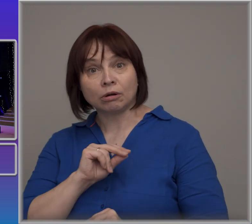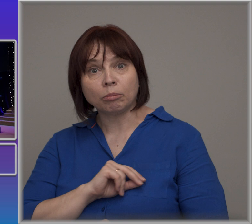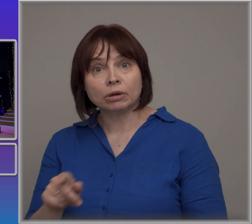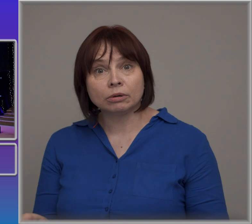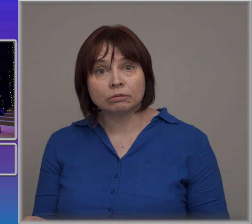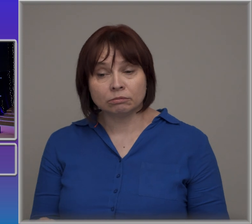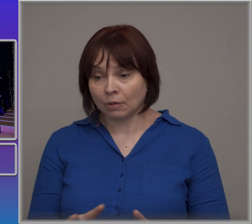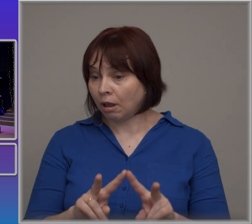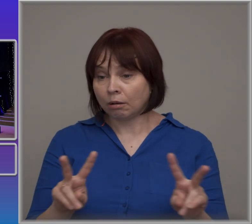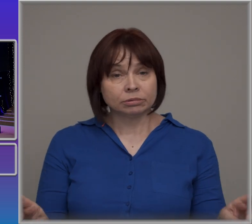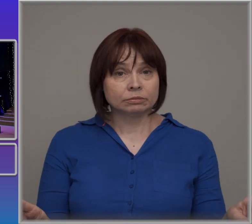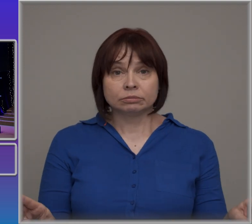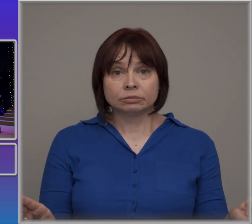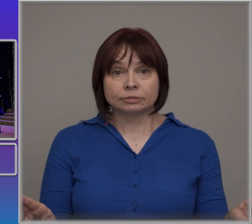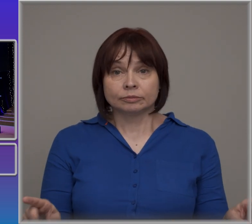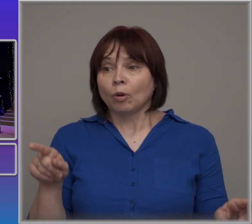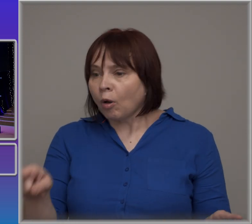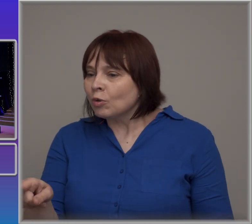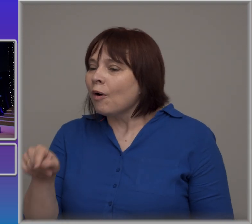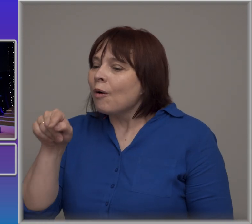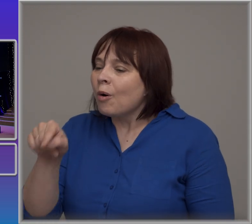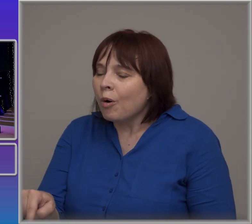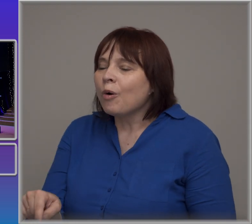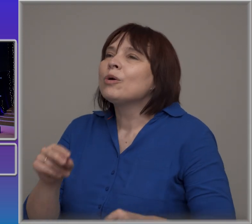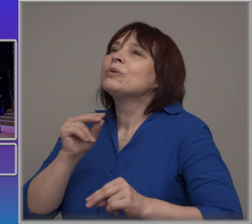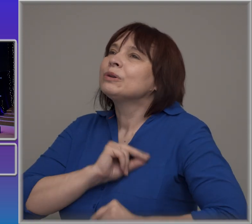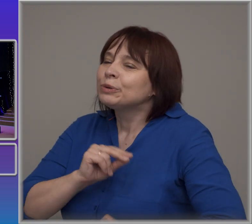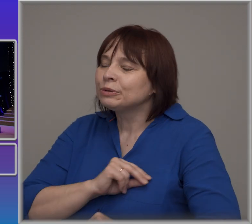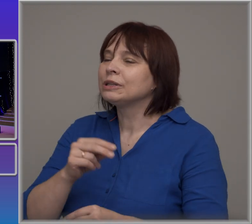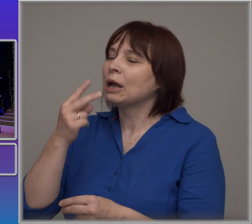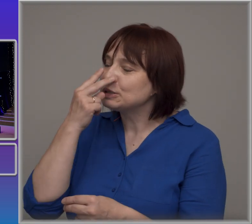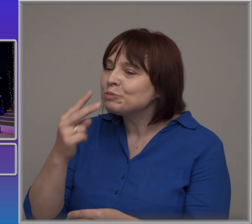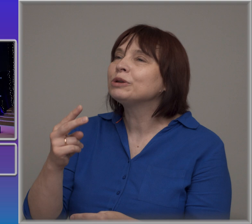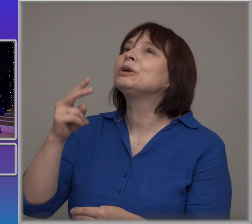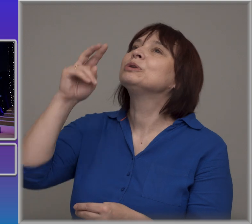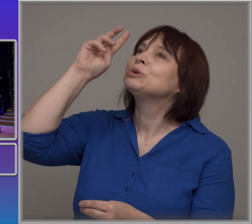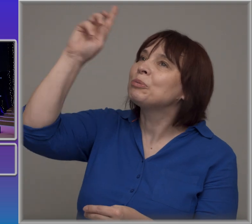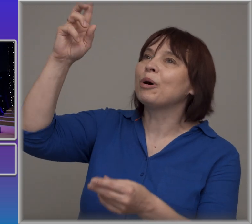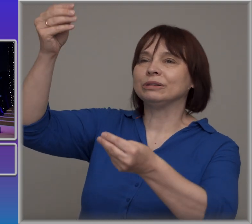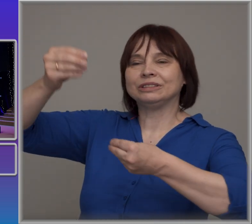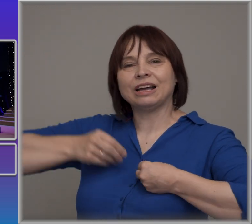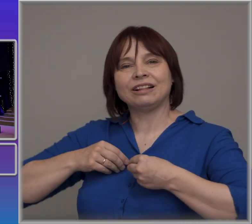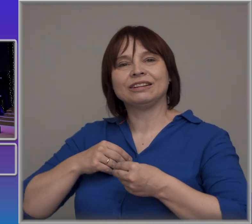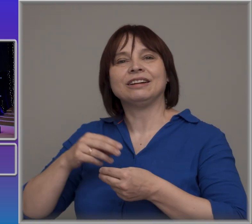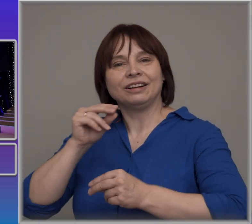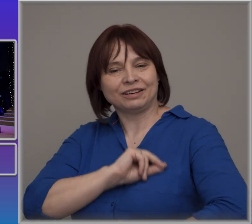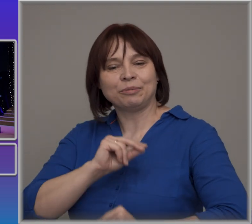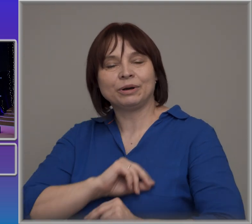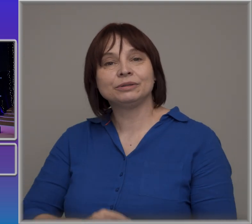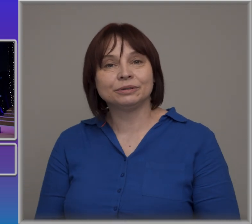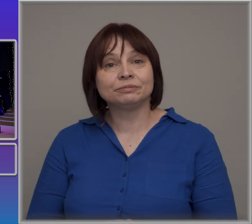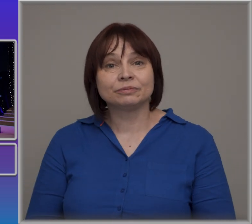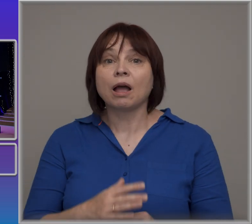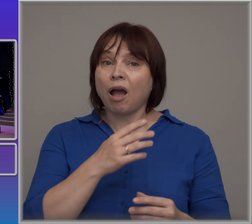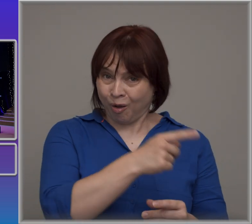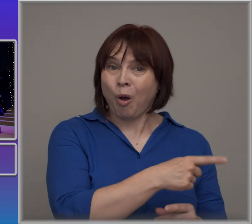принять эту точку зрения, тогда весь мир будет наполнен служением Богу. Не только в церквях, но также